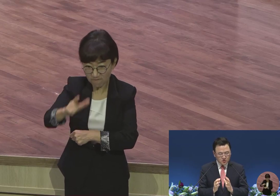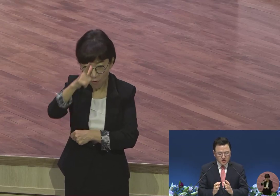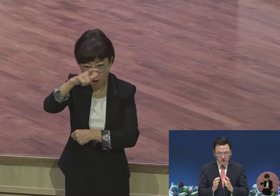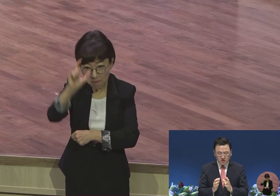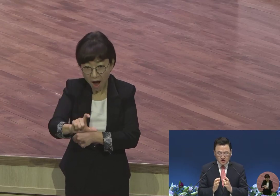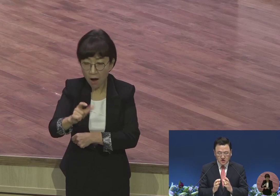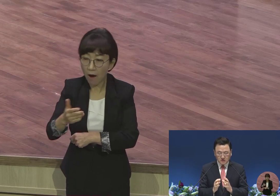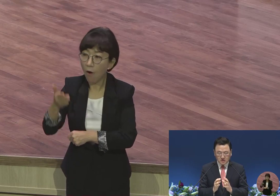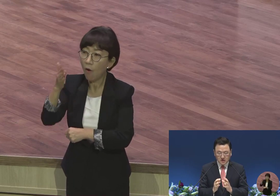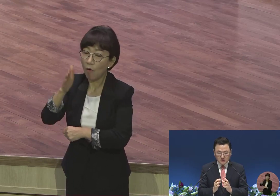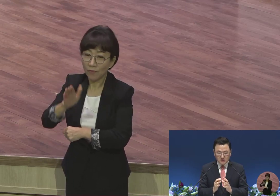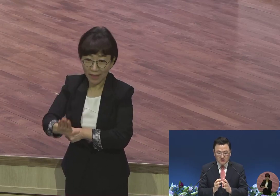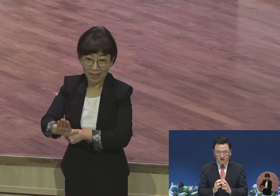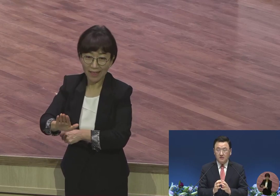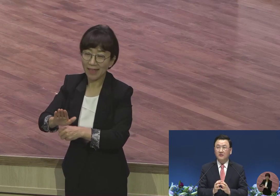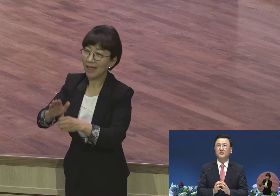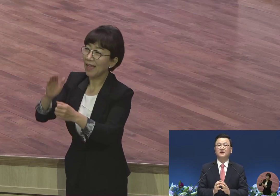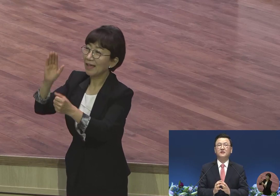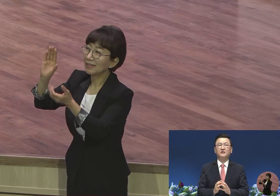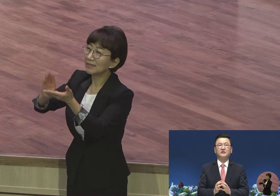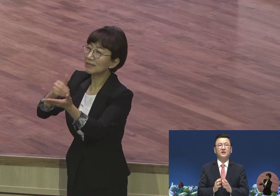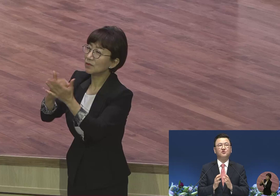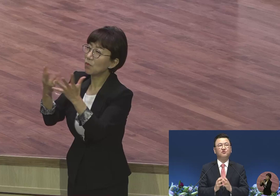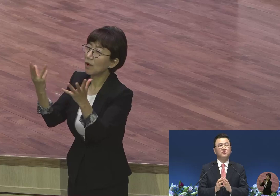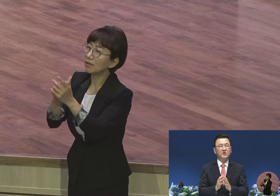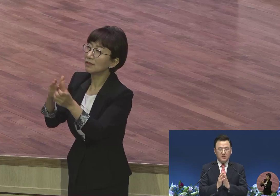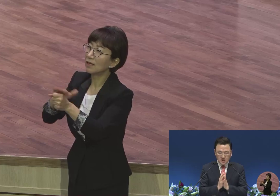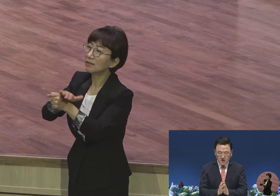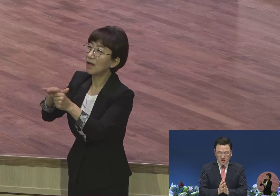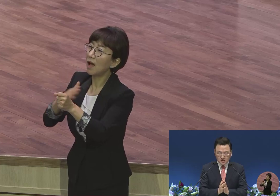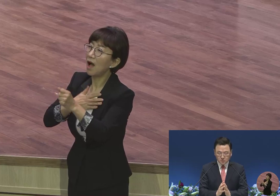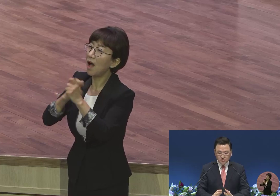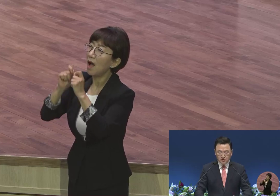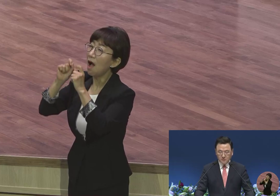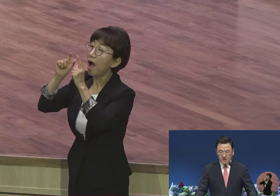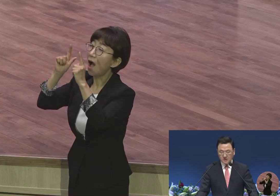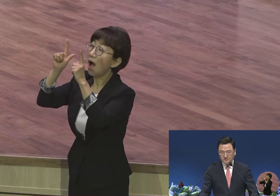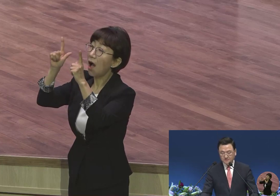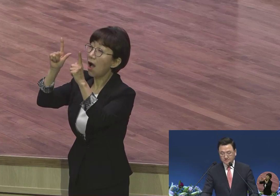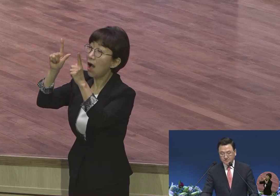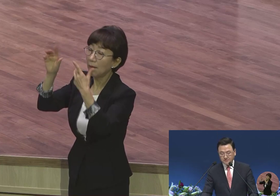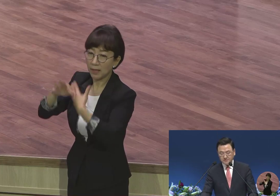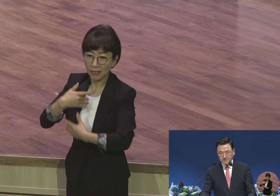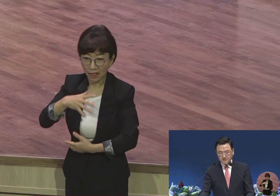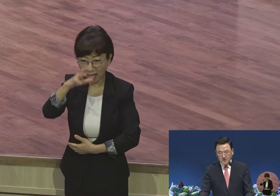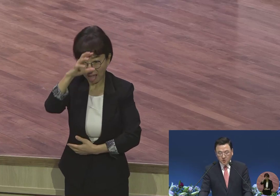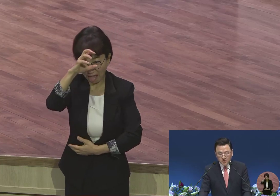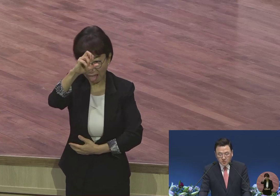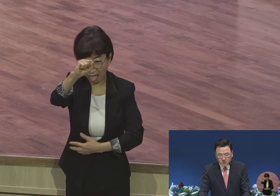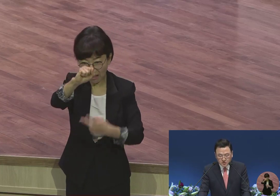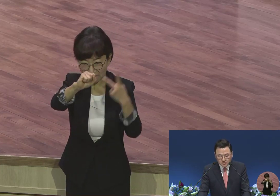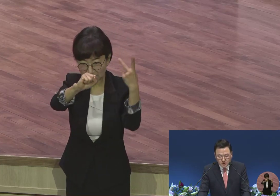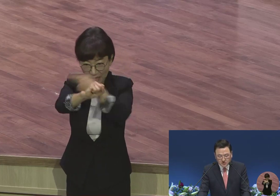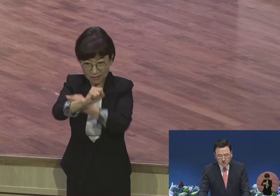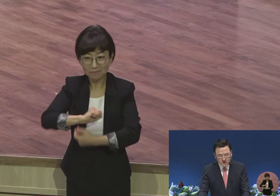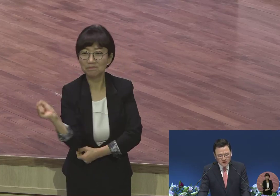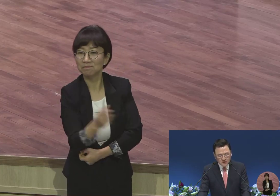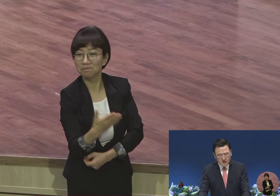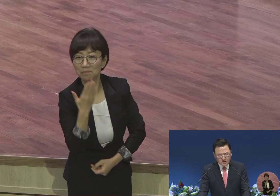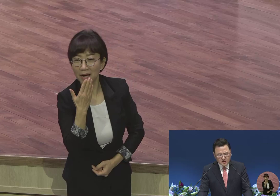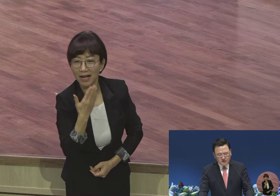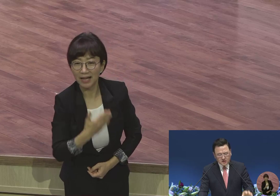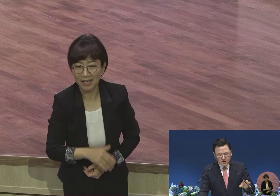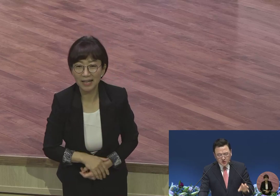이 그리스도의 절대적 사랑을 깨달을 때 나 중심의 생각이 무너집니다. 예원기 모든 성도는 한